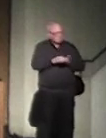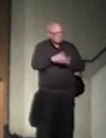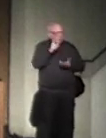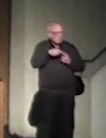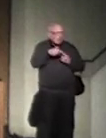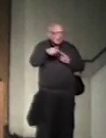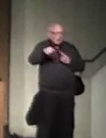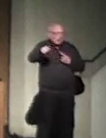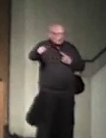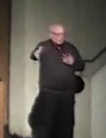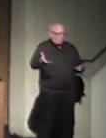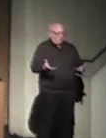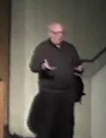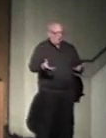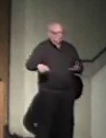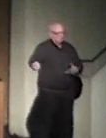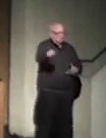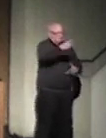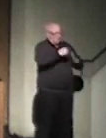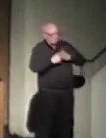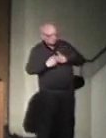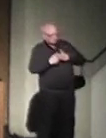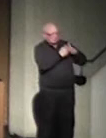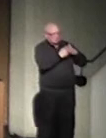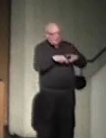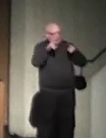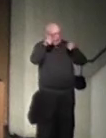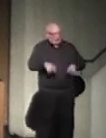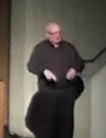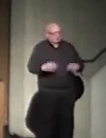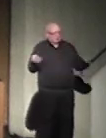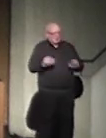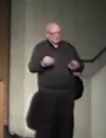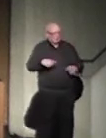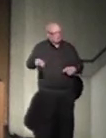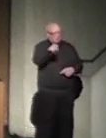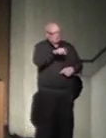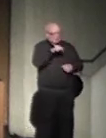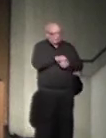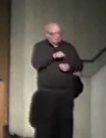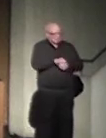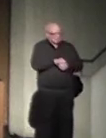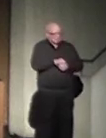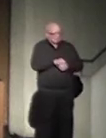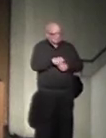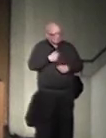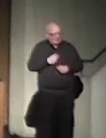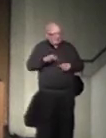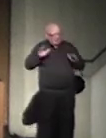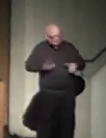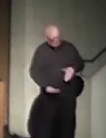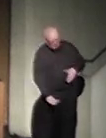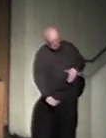vor. Unterstützen Sie mit ehrenamtlicher Tätigkeit, wo Sie können, Sie. Unsere Enkel und